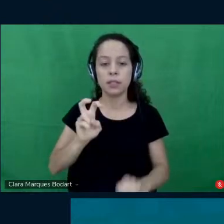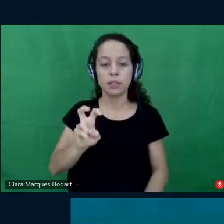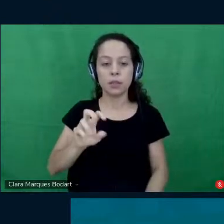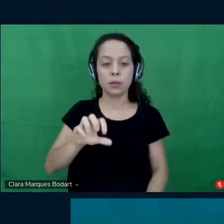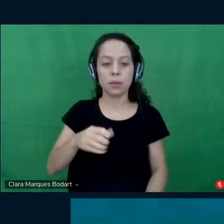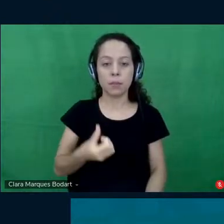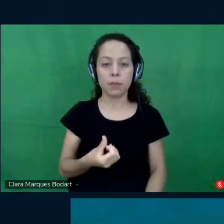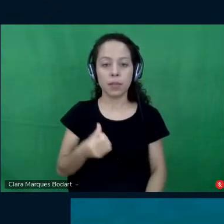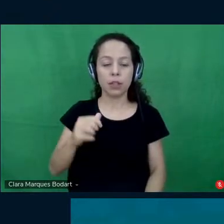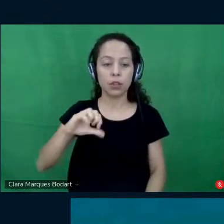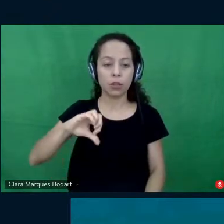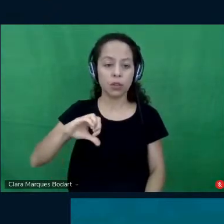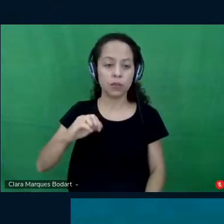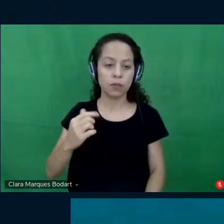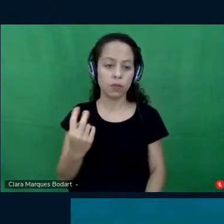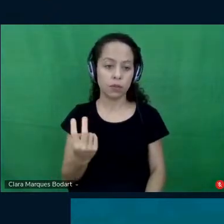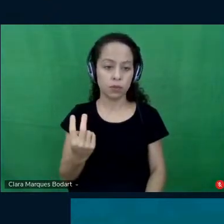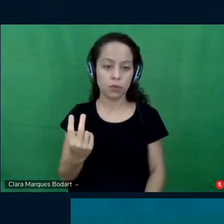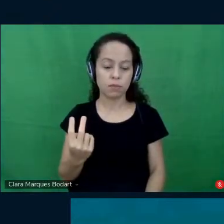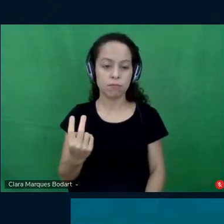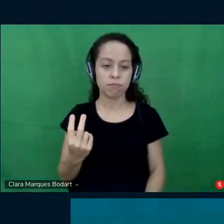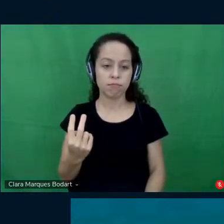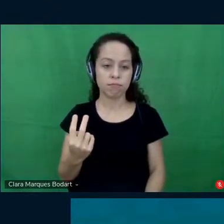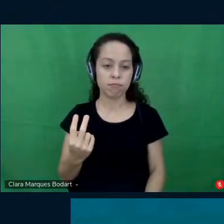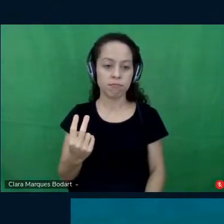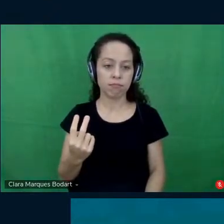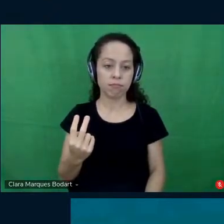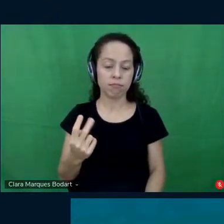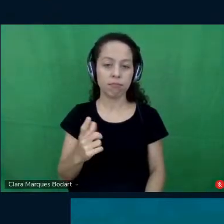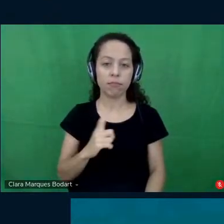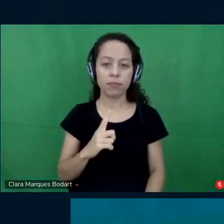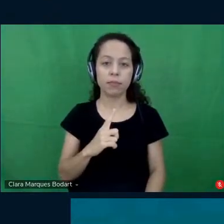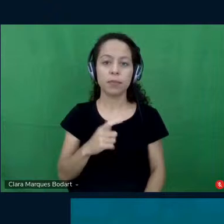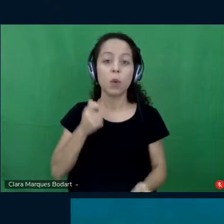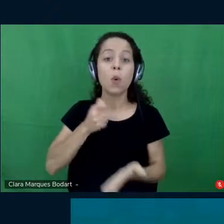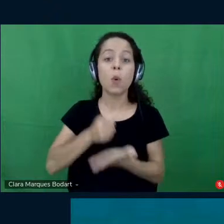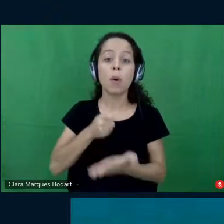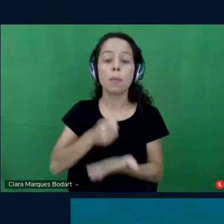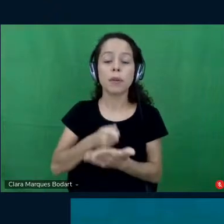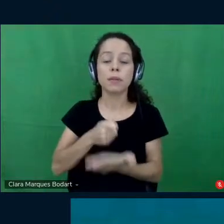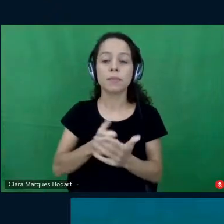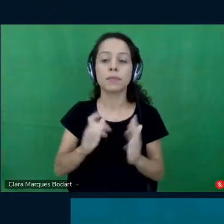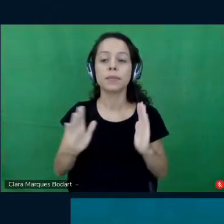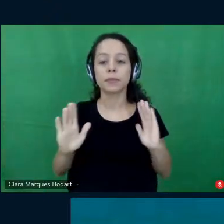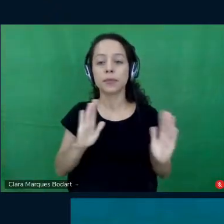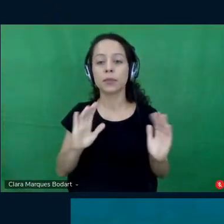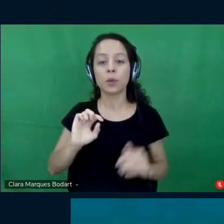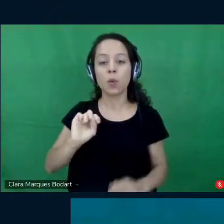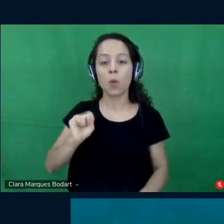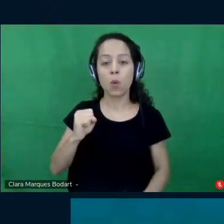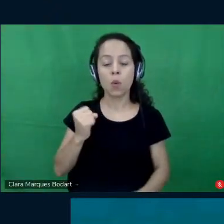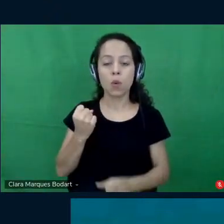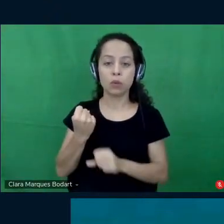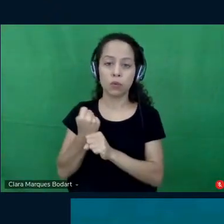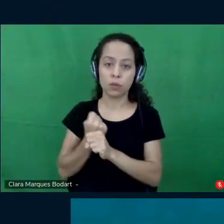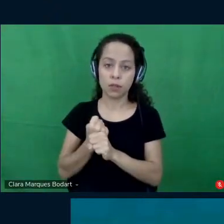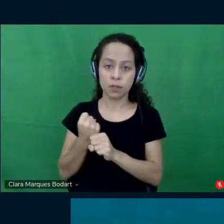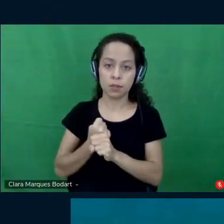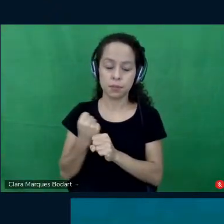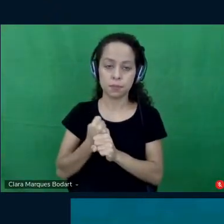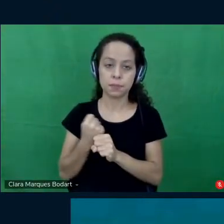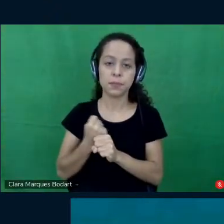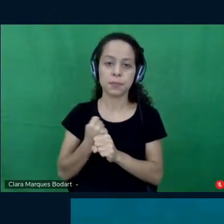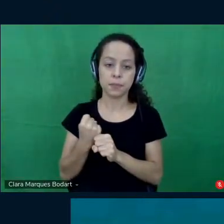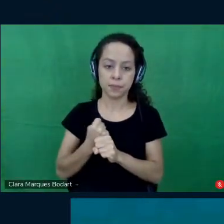71, que tornou obrigatório 8 anos, né? O ensino de primeiro grau, né?